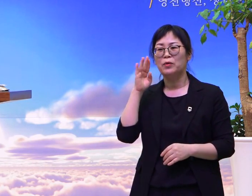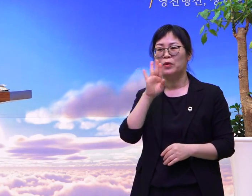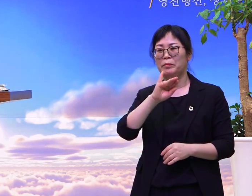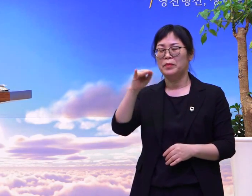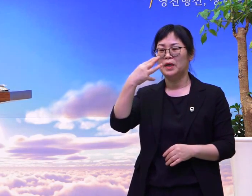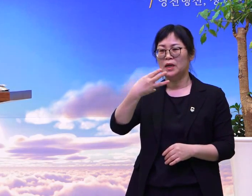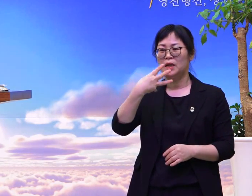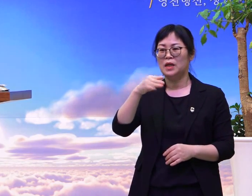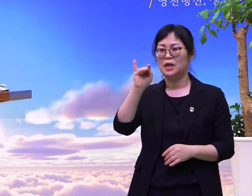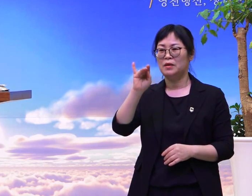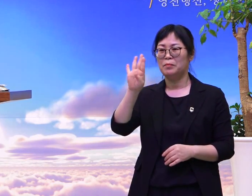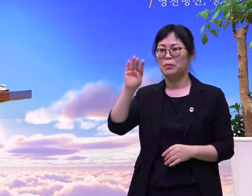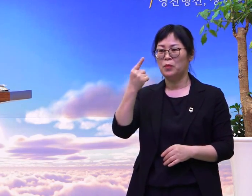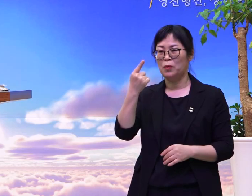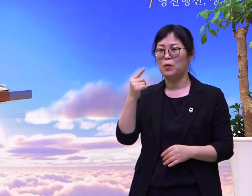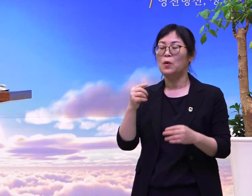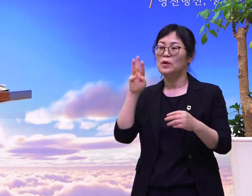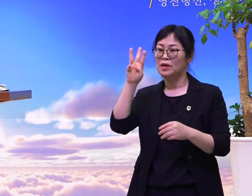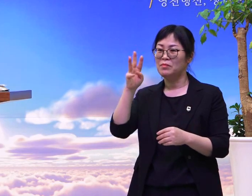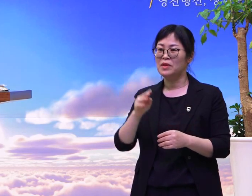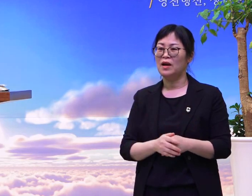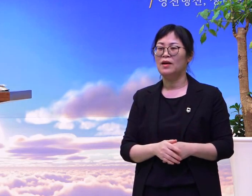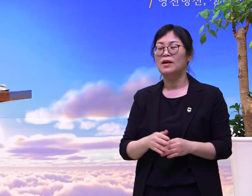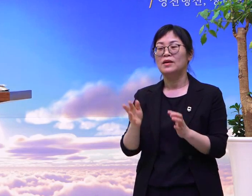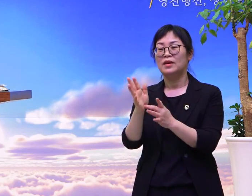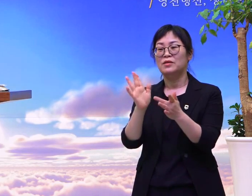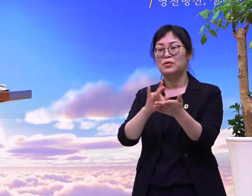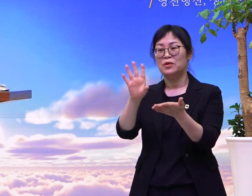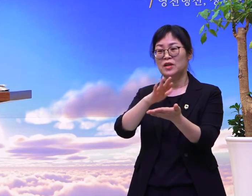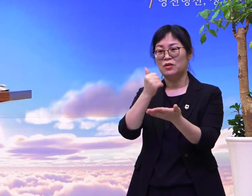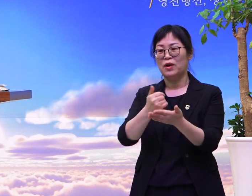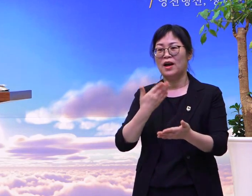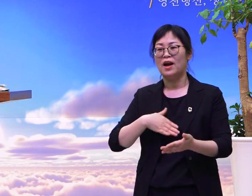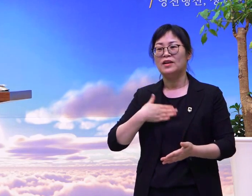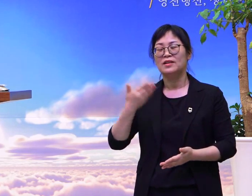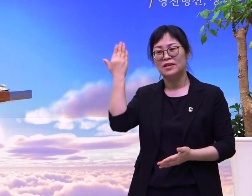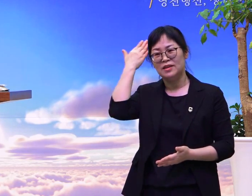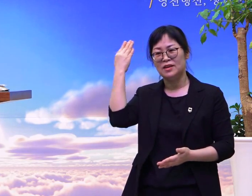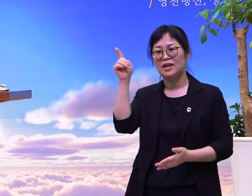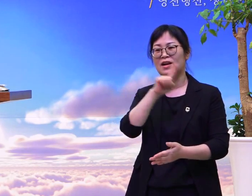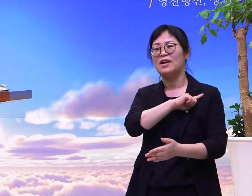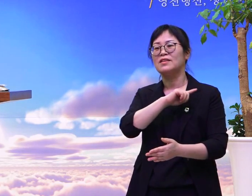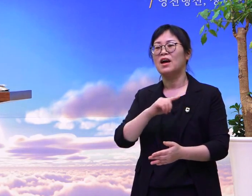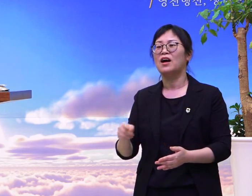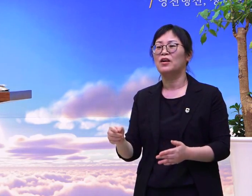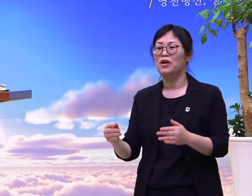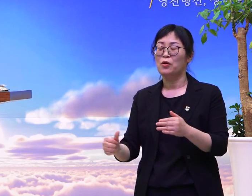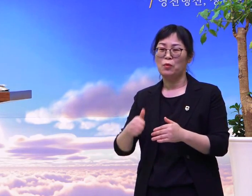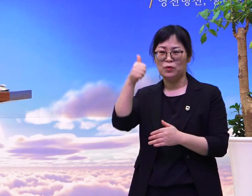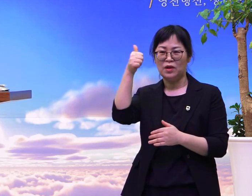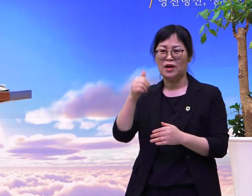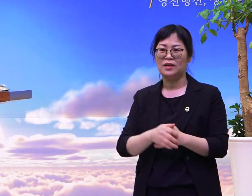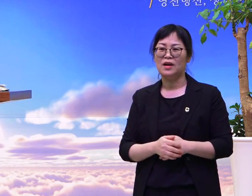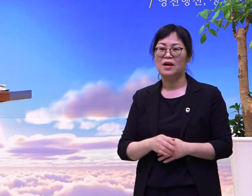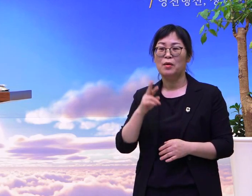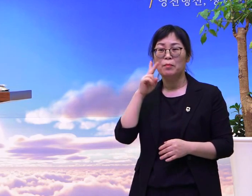3장에서 예수 그리스도 아는 그 지식이 가장 고상하다고 이야기했습니다. 바울은 예수님을